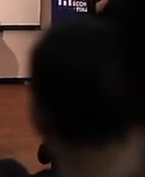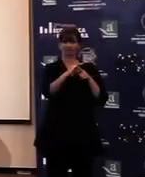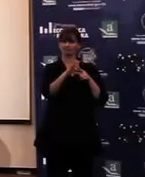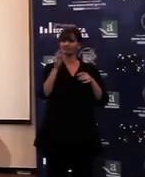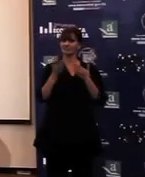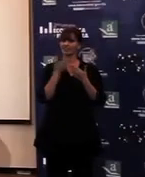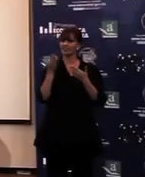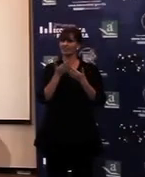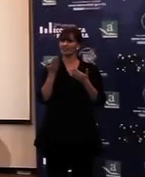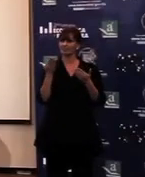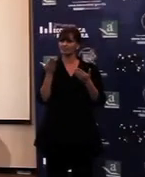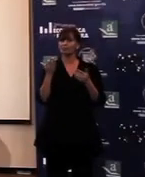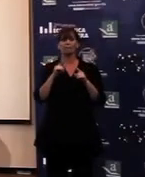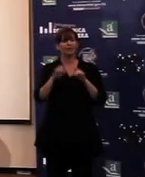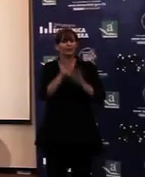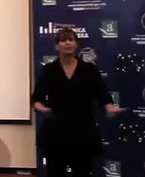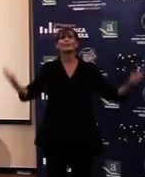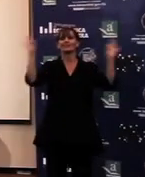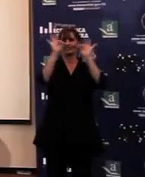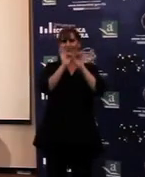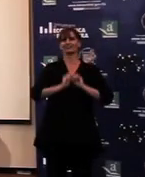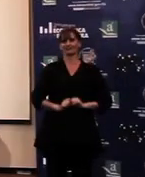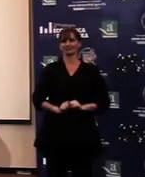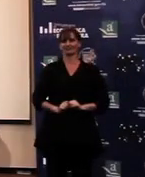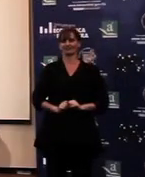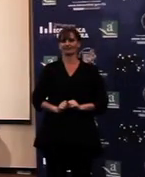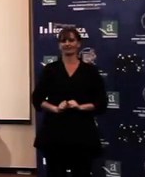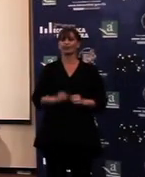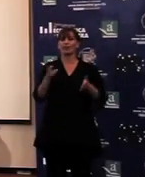Entonces, una PEC asume esa responsabilidad social,